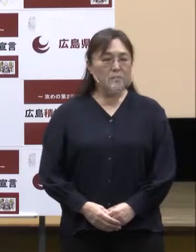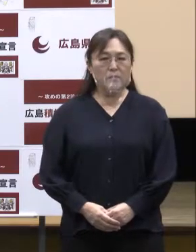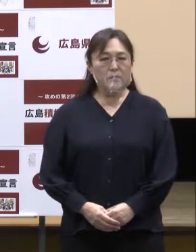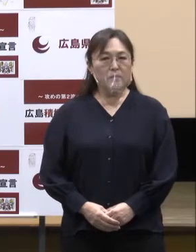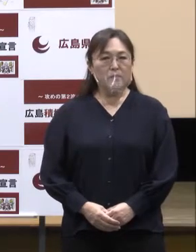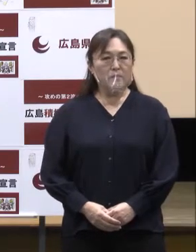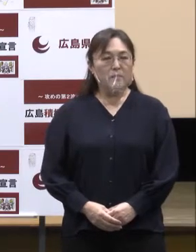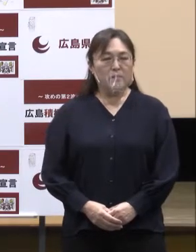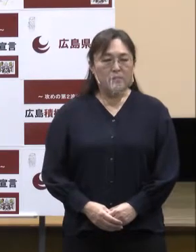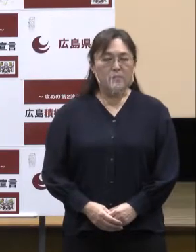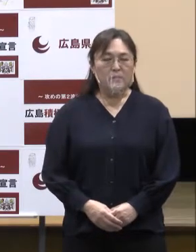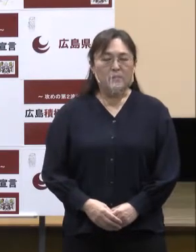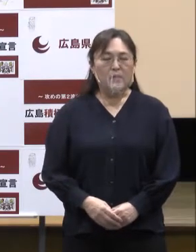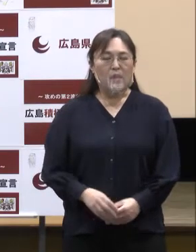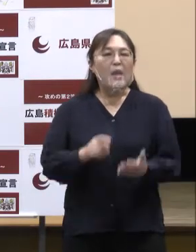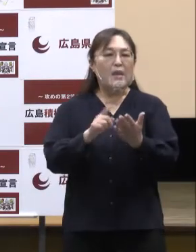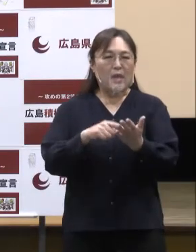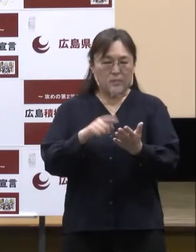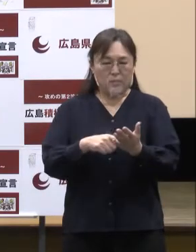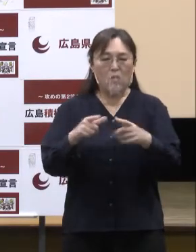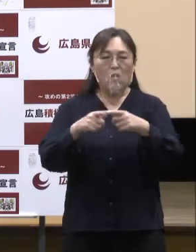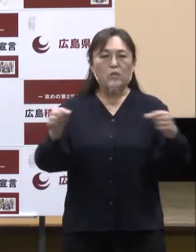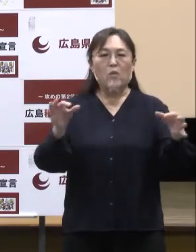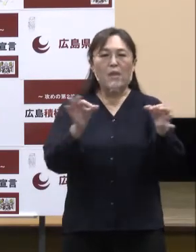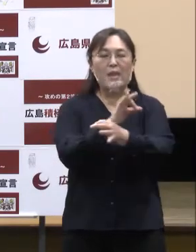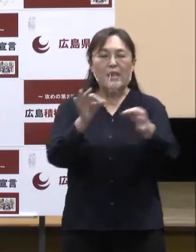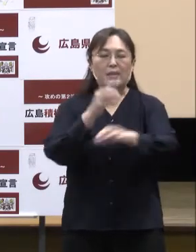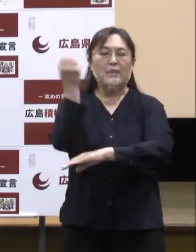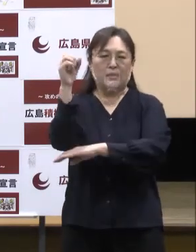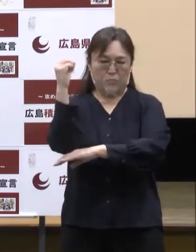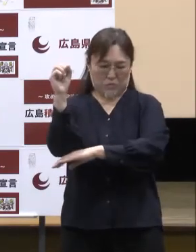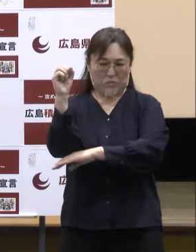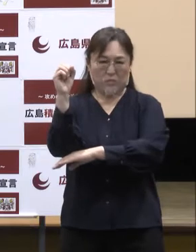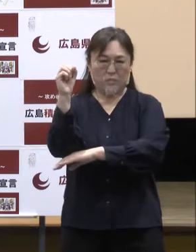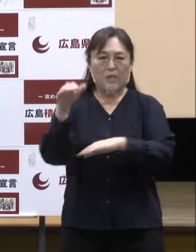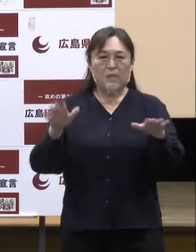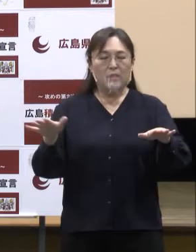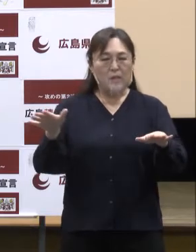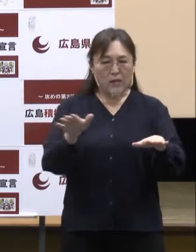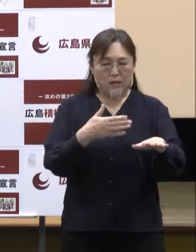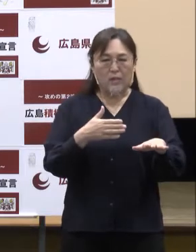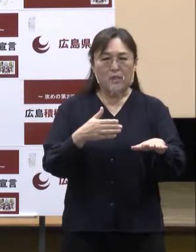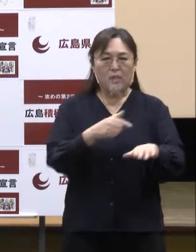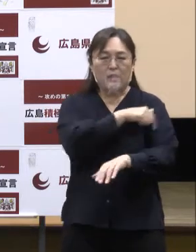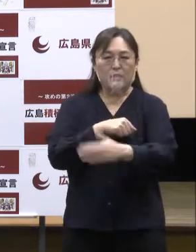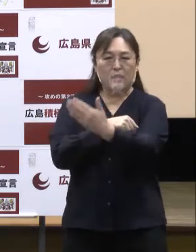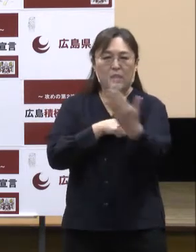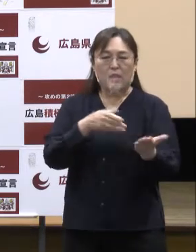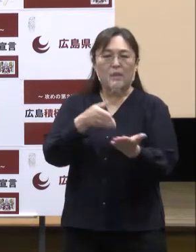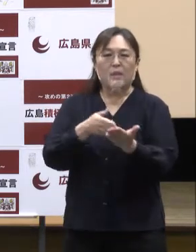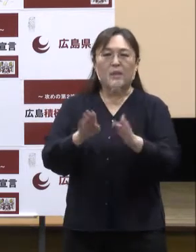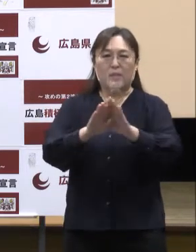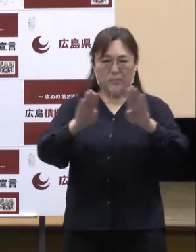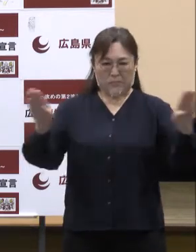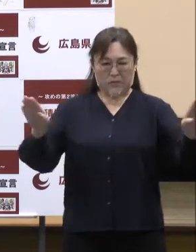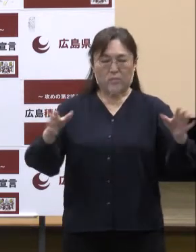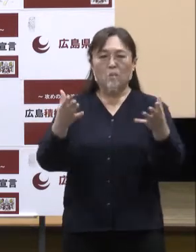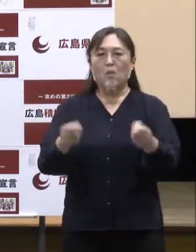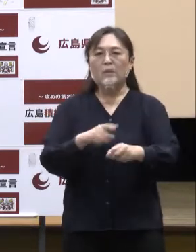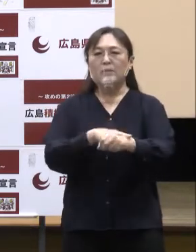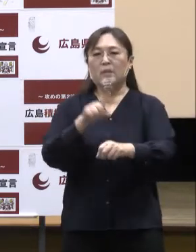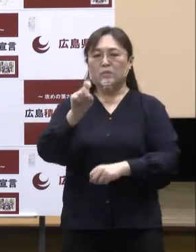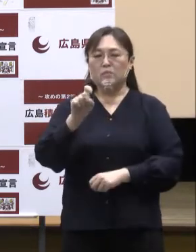幹事社の日経新聞です。これから知事定例会見を始めます。終了時刻は11時を予定しています。ご協力お願い